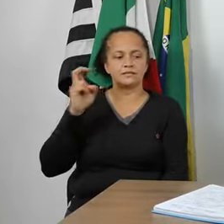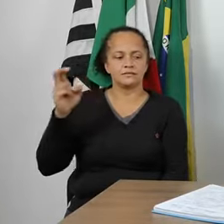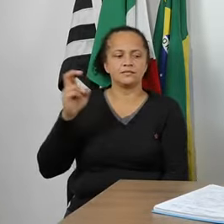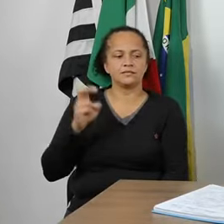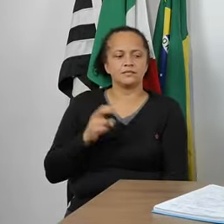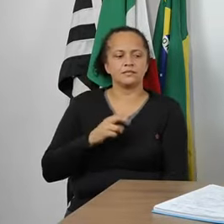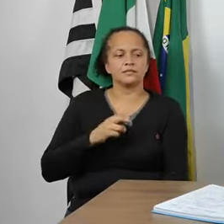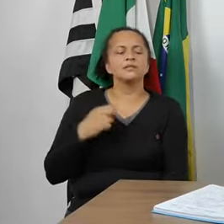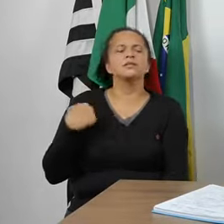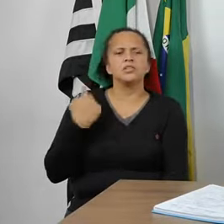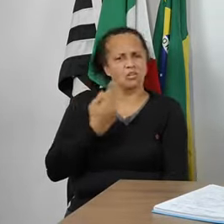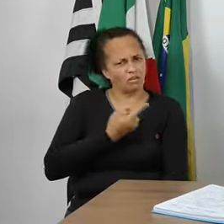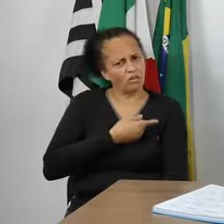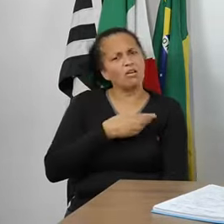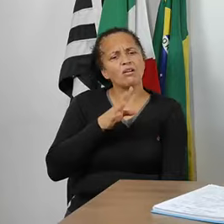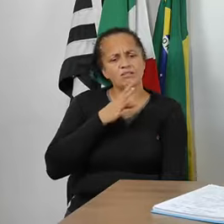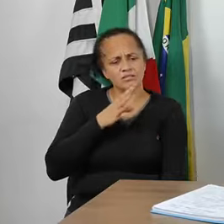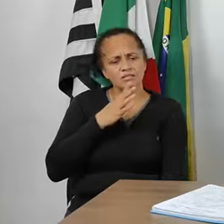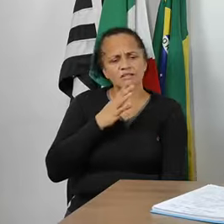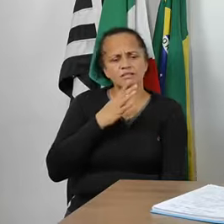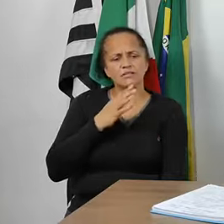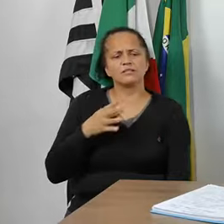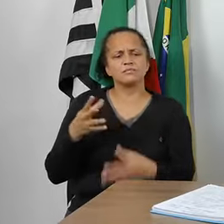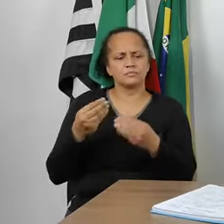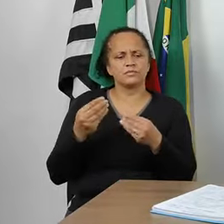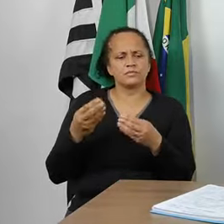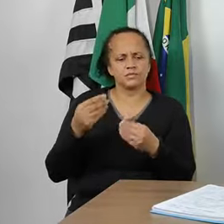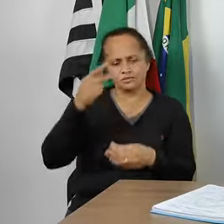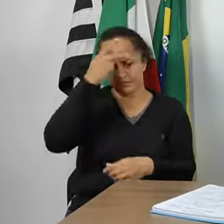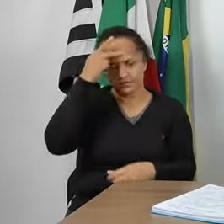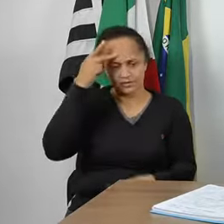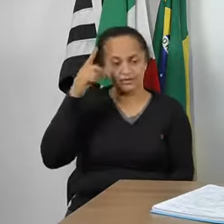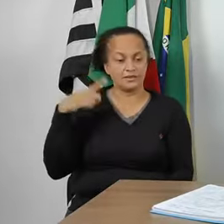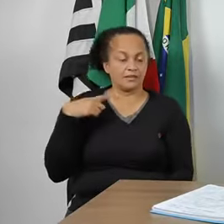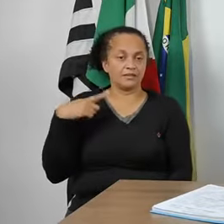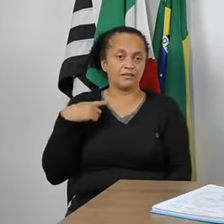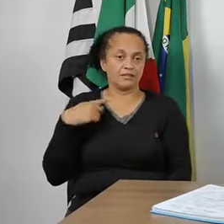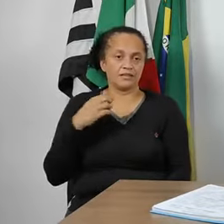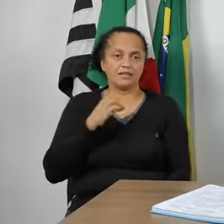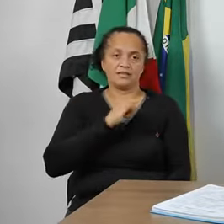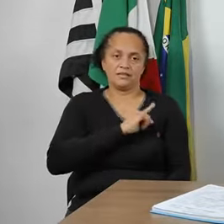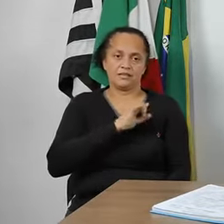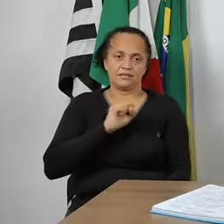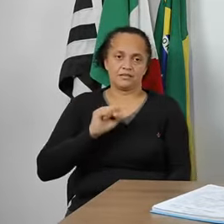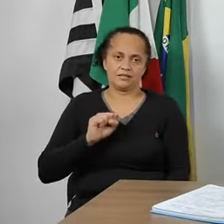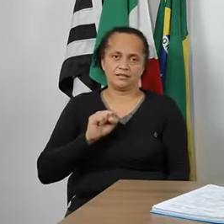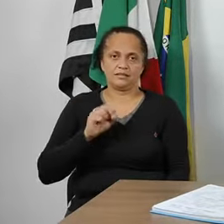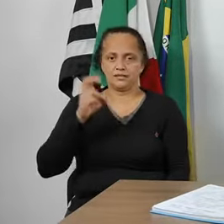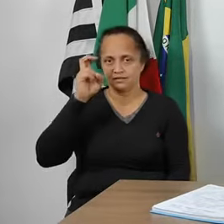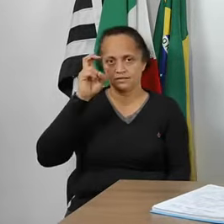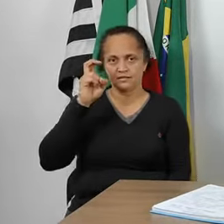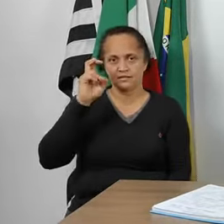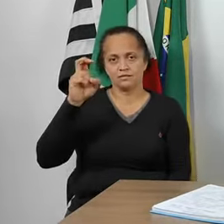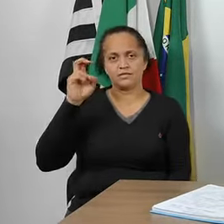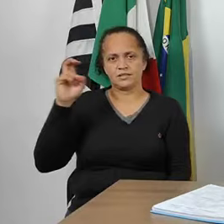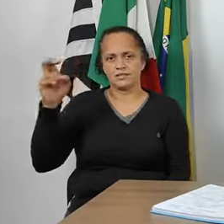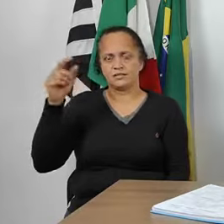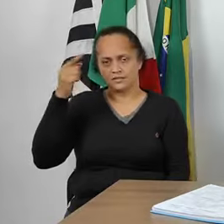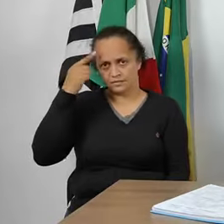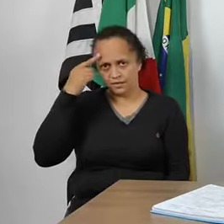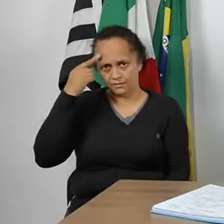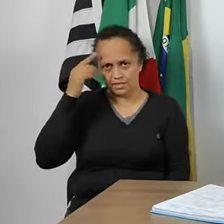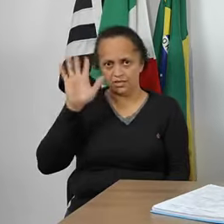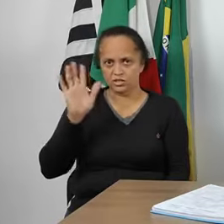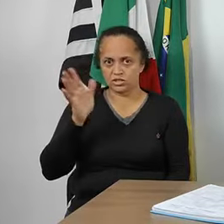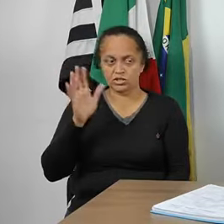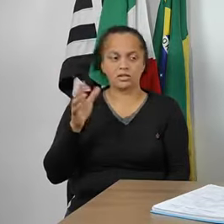né? Muitos de nós já temos até de cor esse versículo de Isaías 55, que fala do poder da